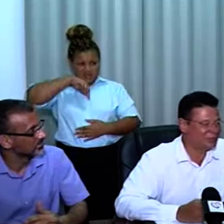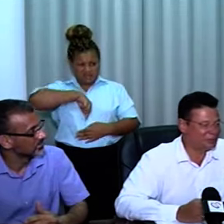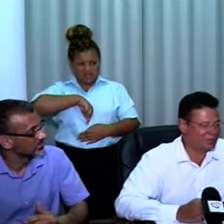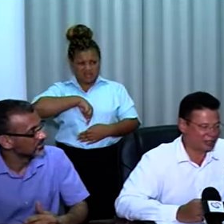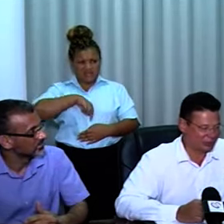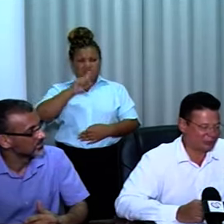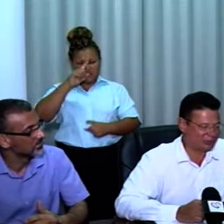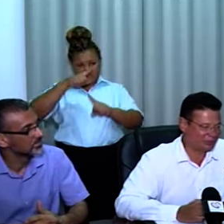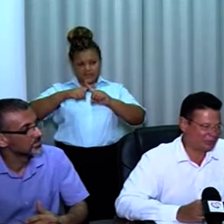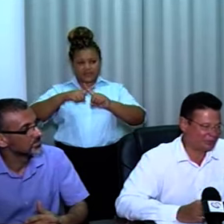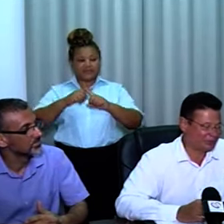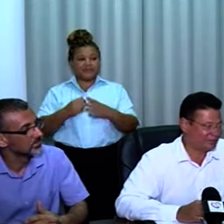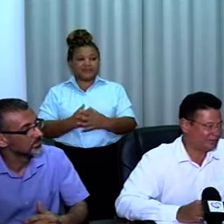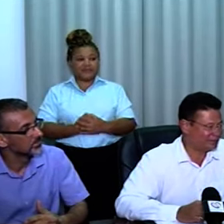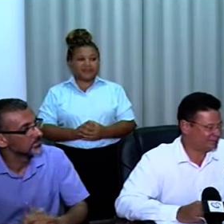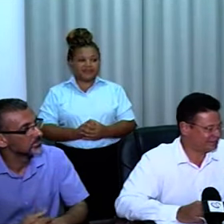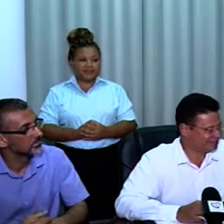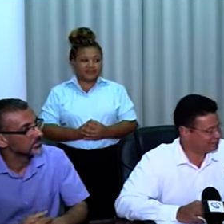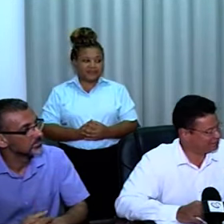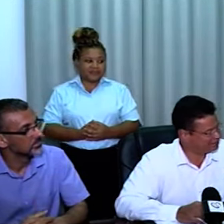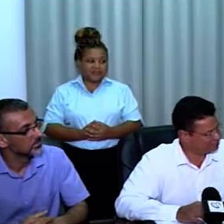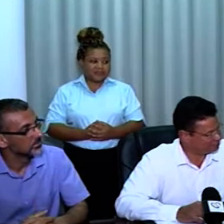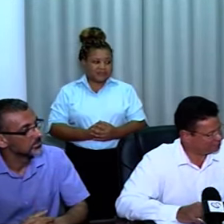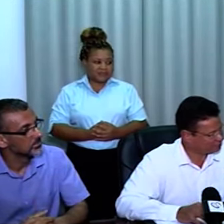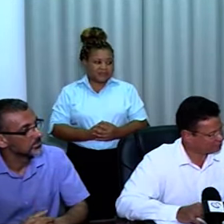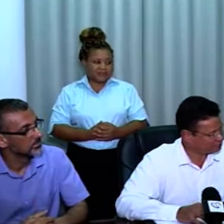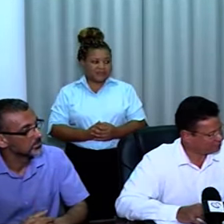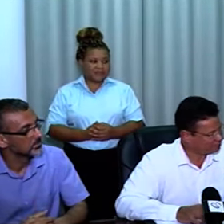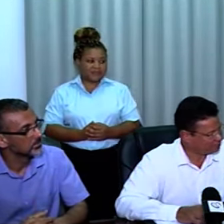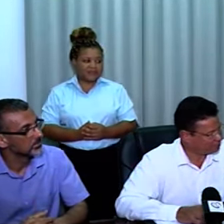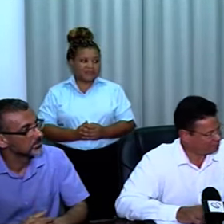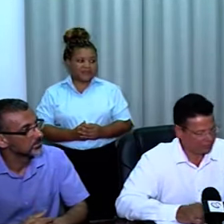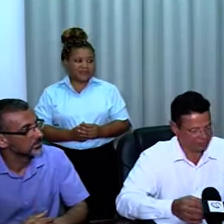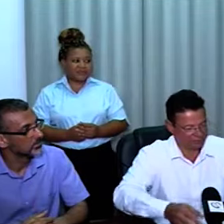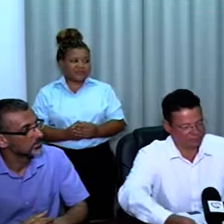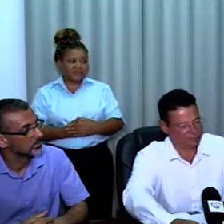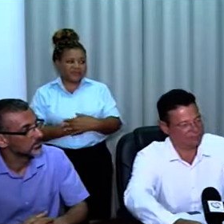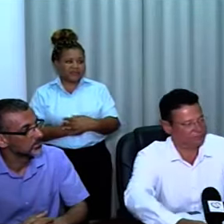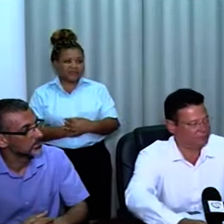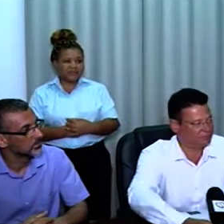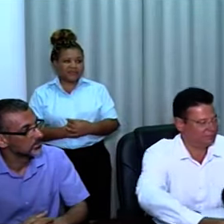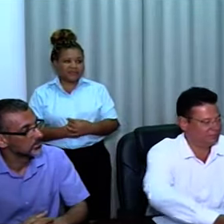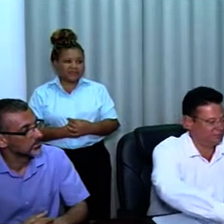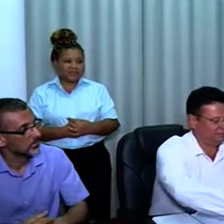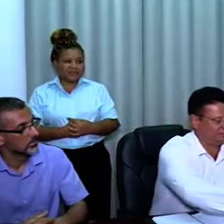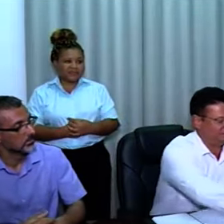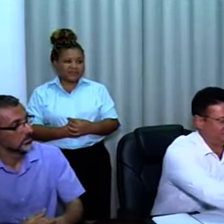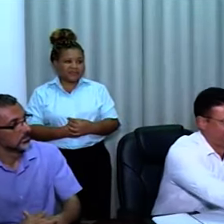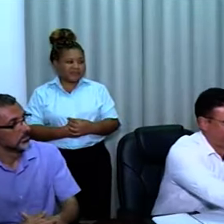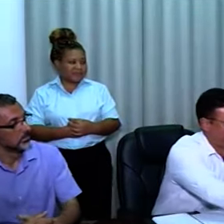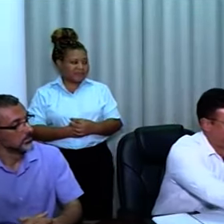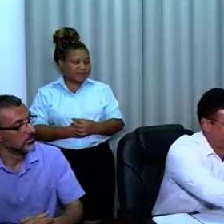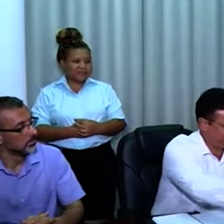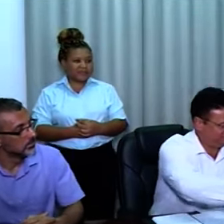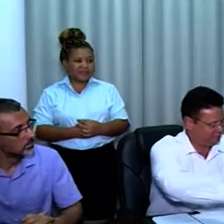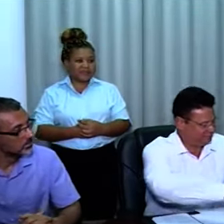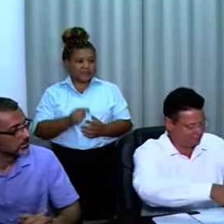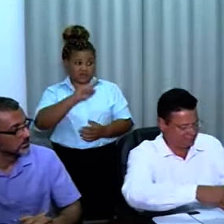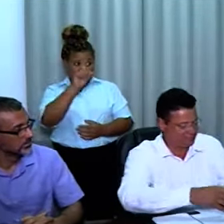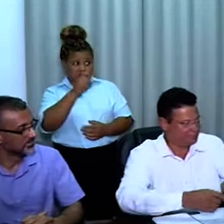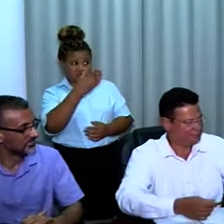un double check tout. Peut-être, monsieur, là-bas, il y a une question pour vous. Il y a dans sa situation, quand il y a un peu de taille, et puis il y a